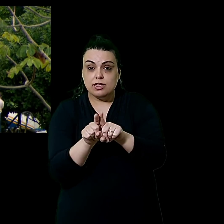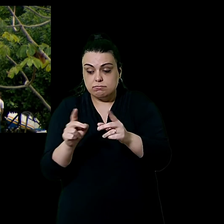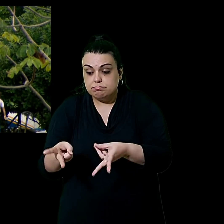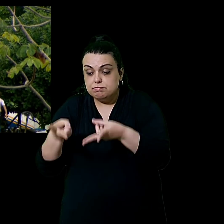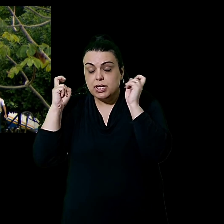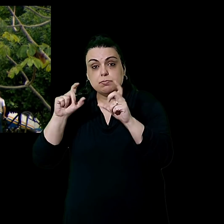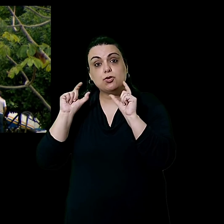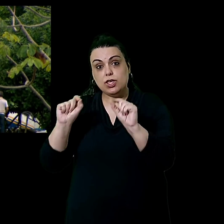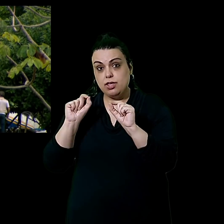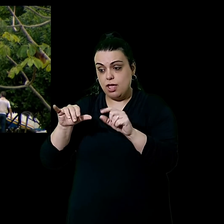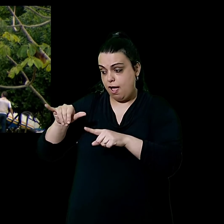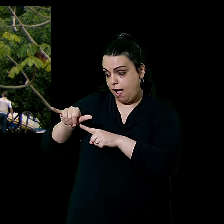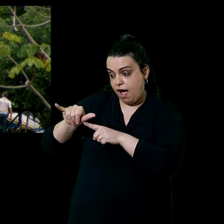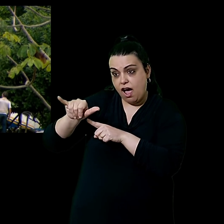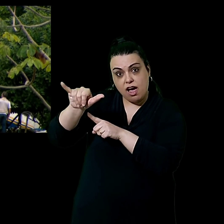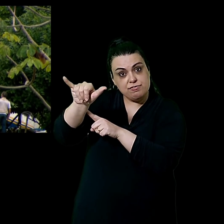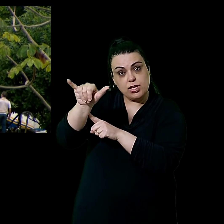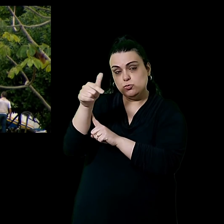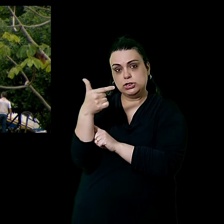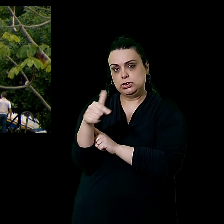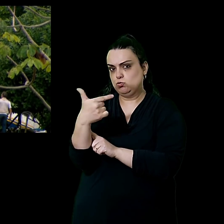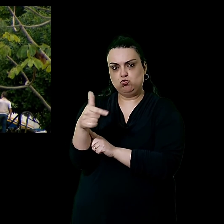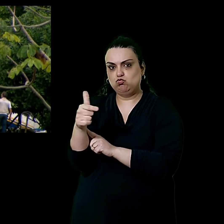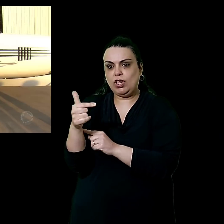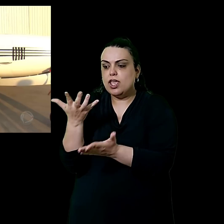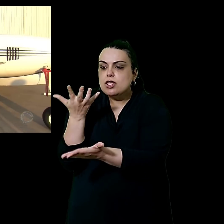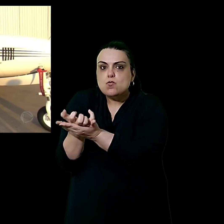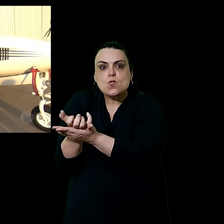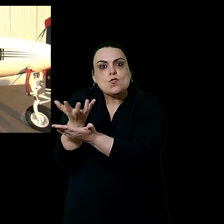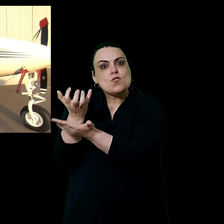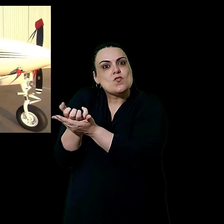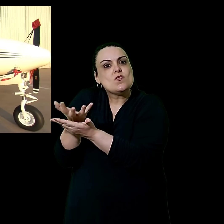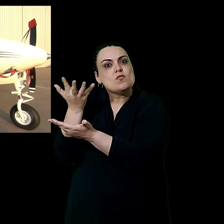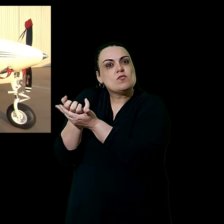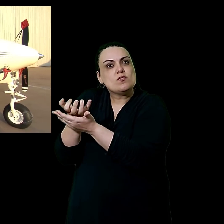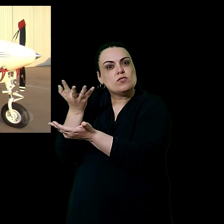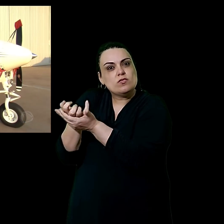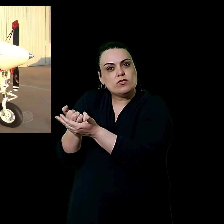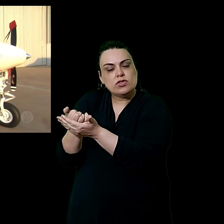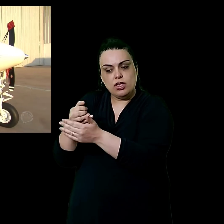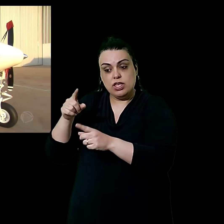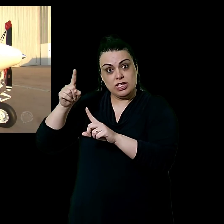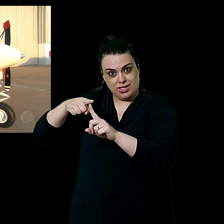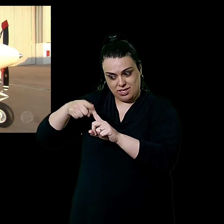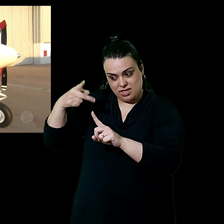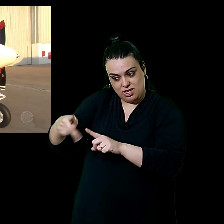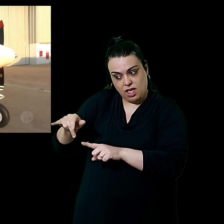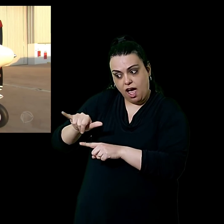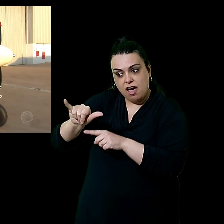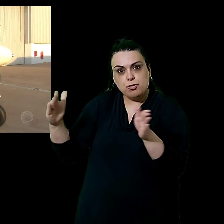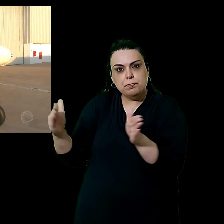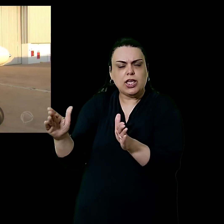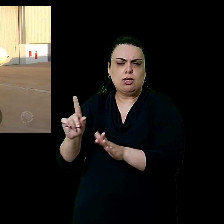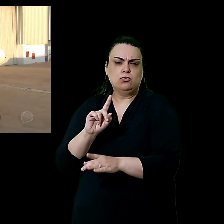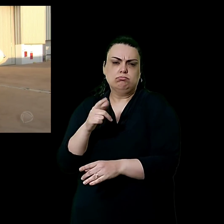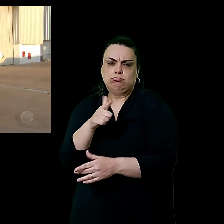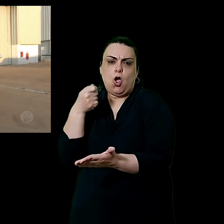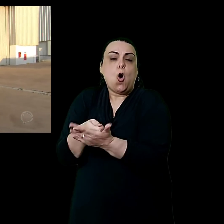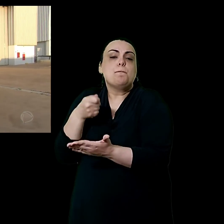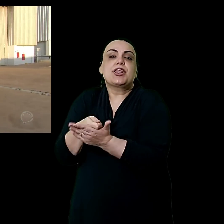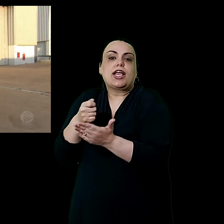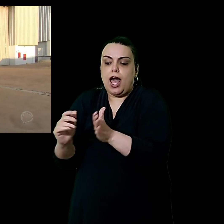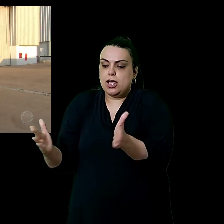foi constatado que a aeronave não possuía gravadores de voo, equipamento que neste tipo de avião não